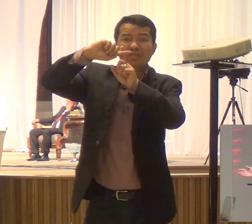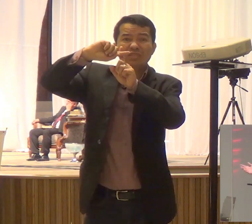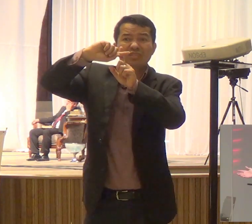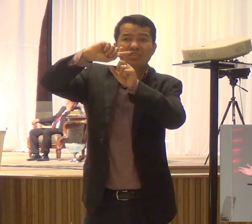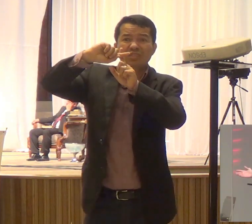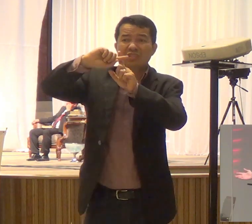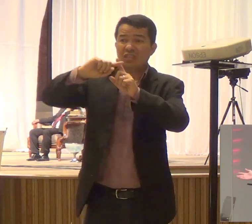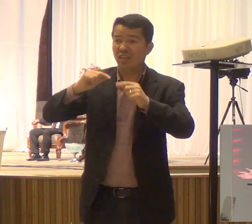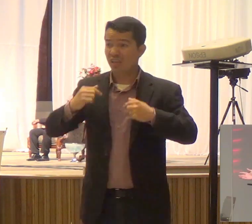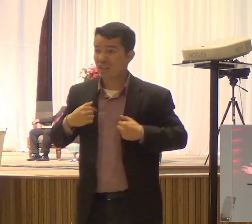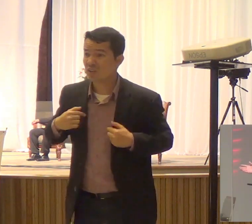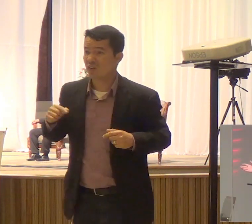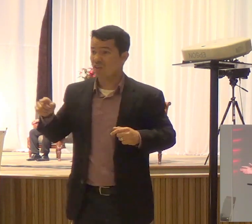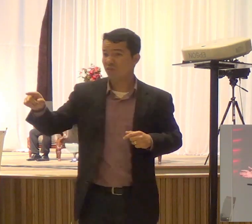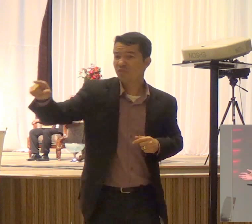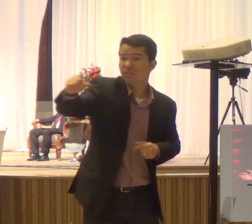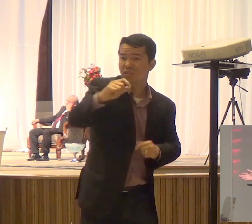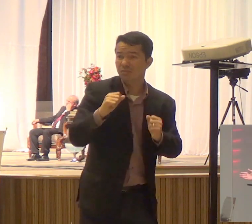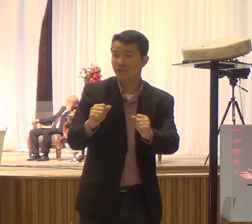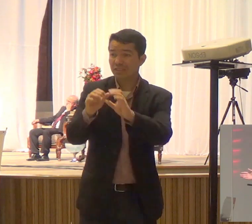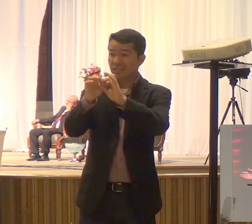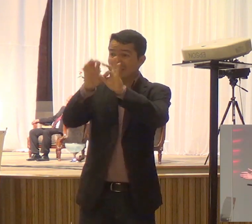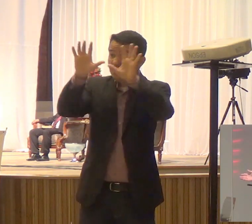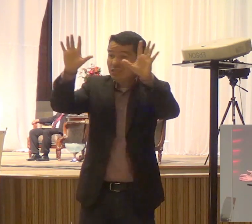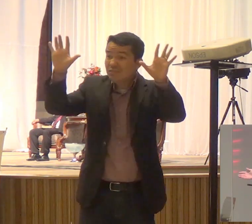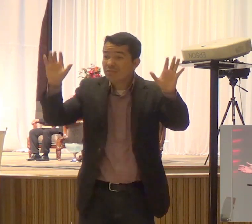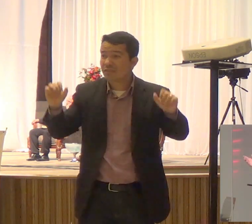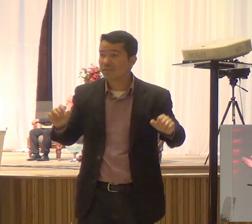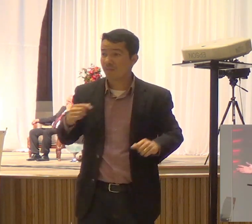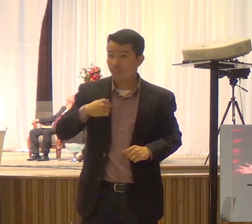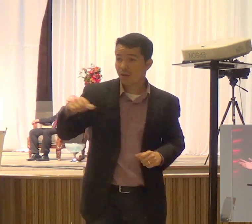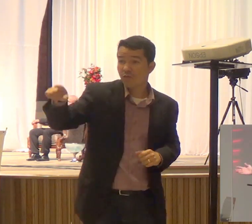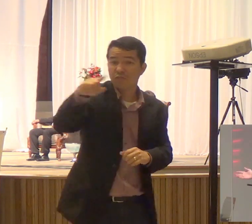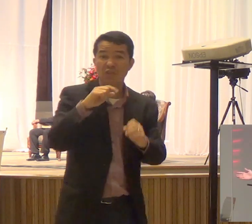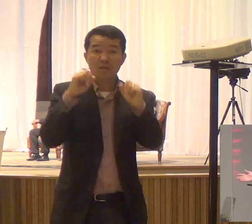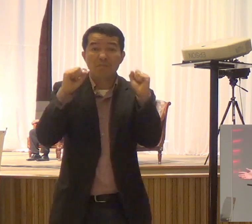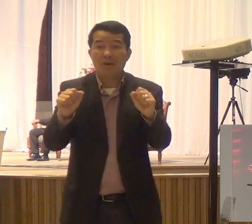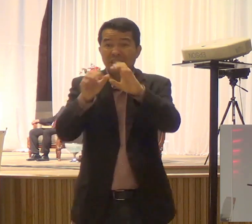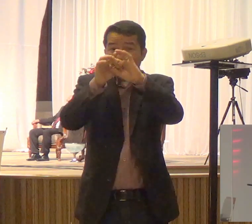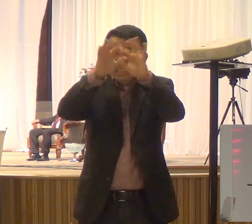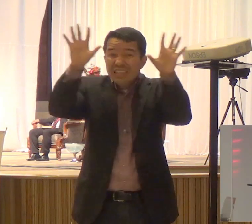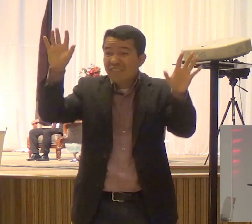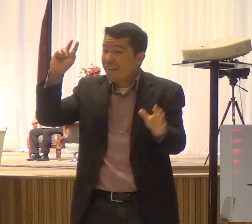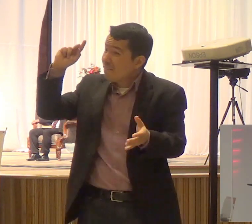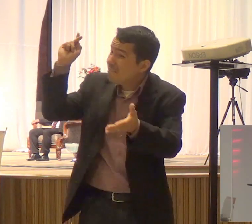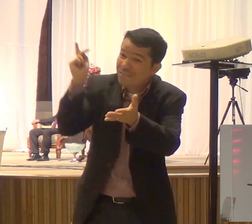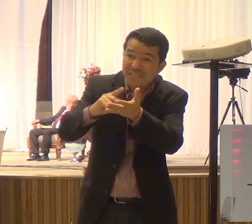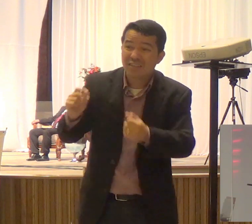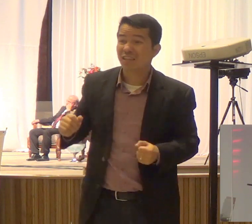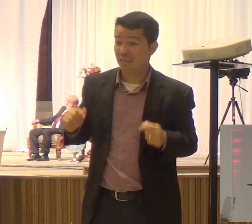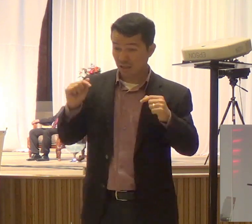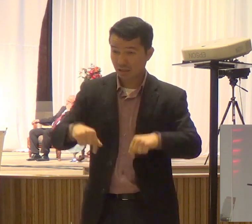para que eu e você pudéssemos ter liberdade, pudéssemos ser livres de verdade, ter uma vida bonita